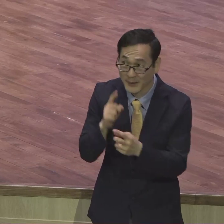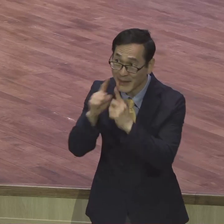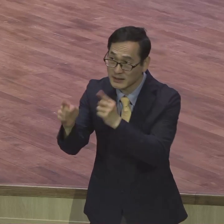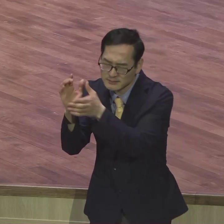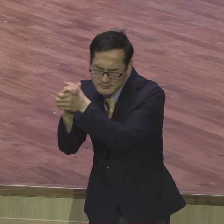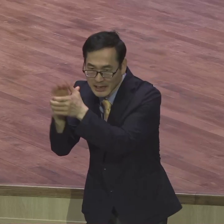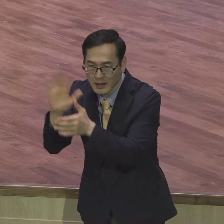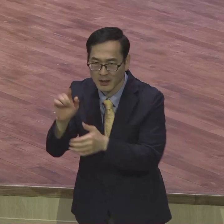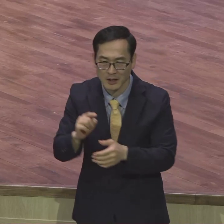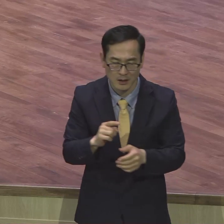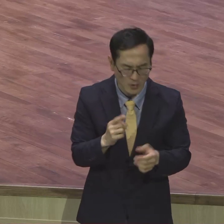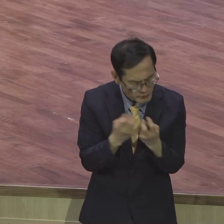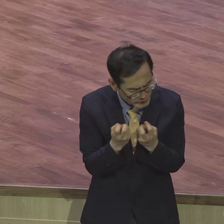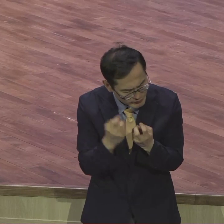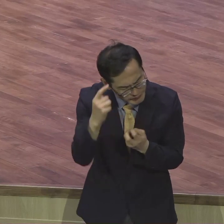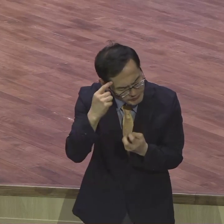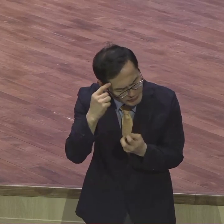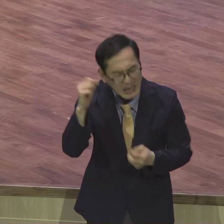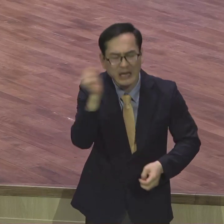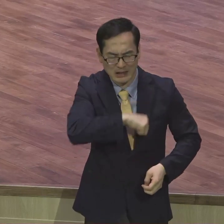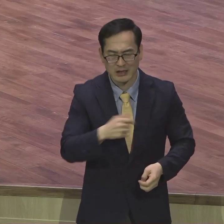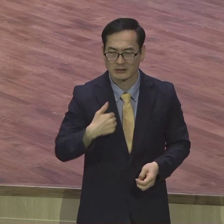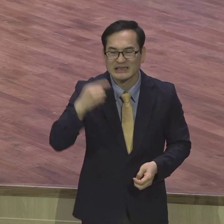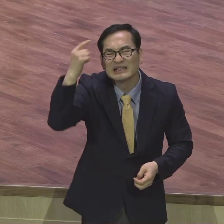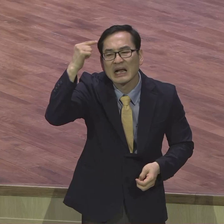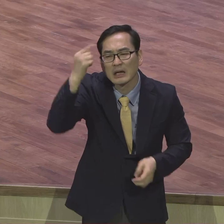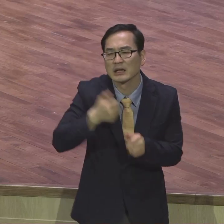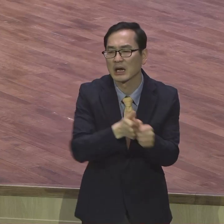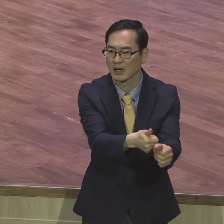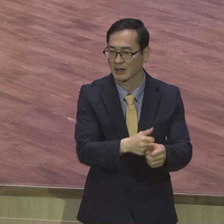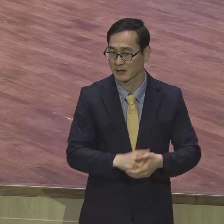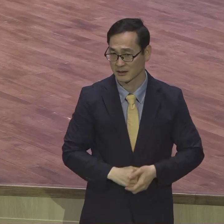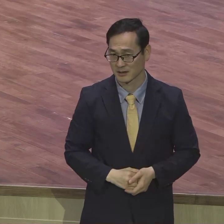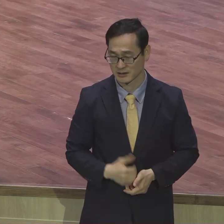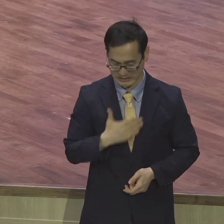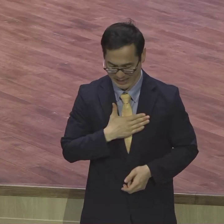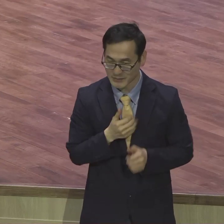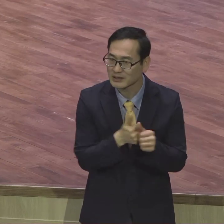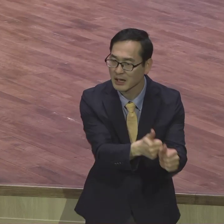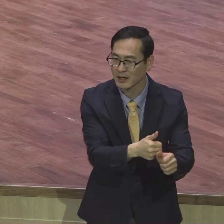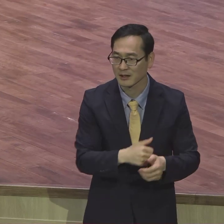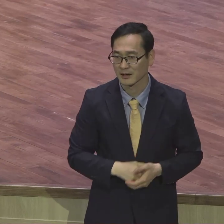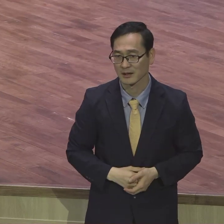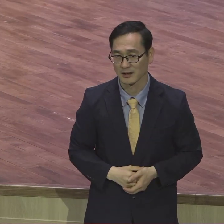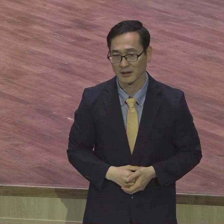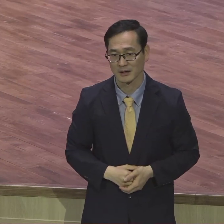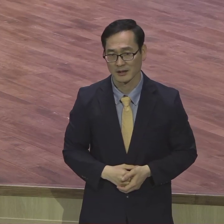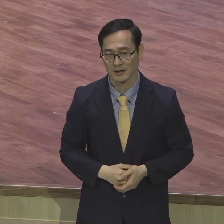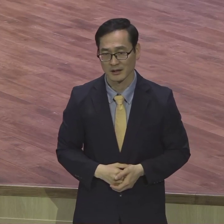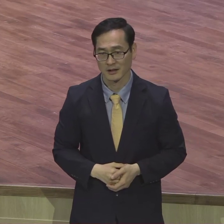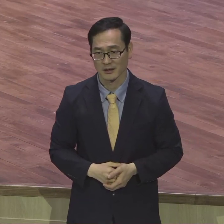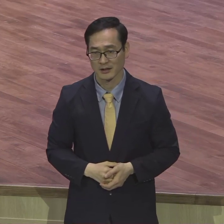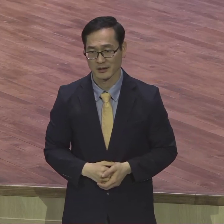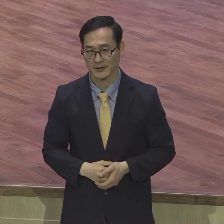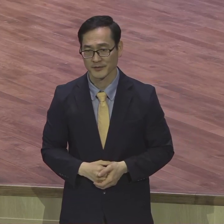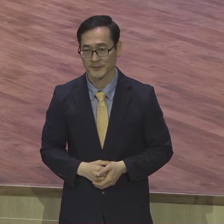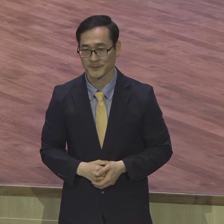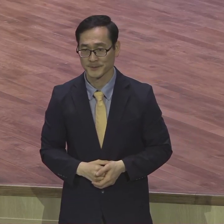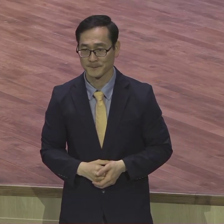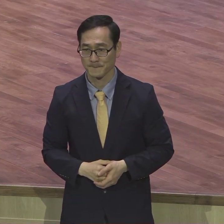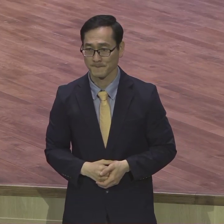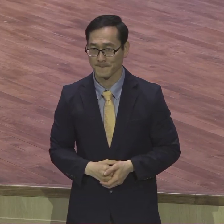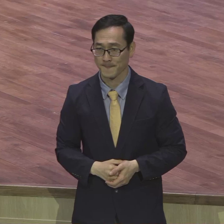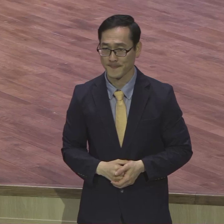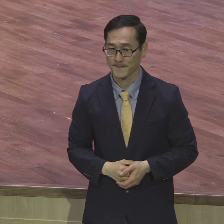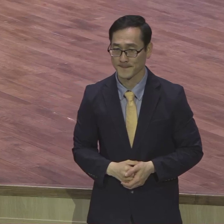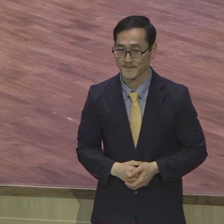그러니까 성령이 인도가 안 되는 거예요. 결정적인 순간에 자기 감정 자기 자존심 창시삼정에 빠져버려요.